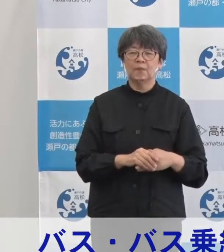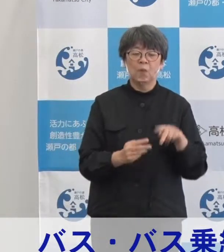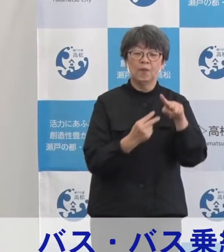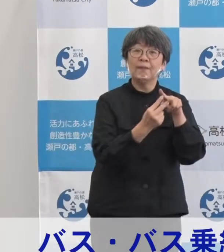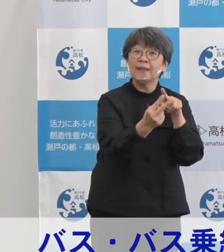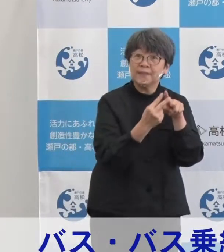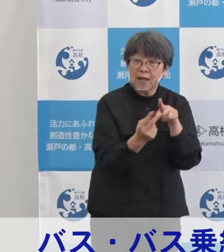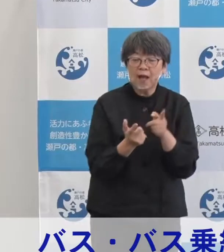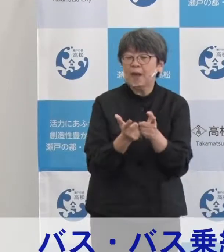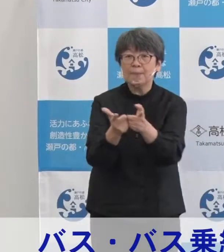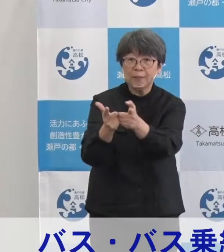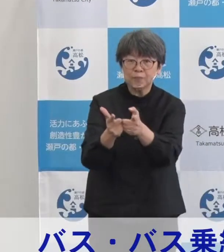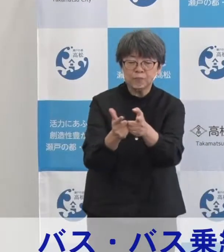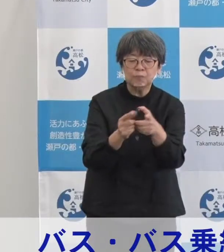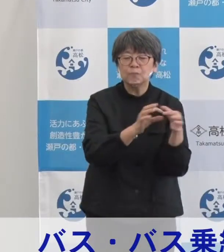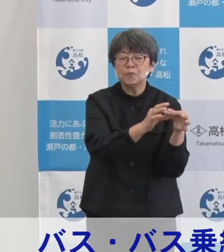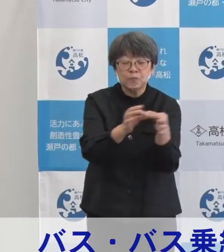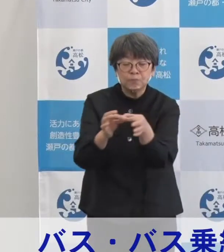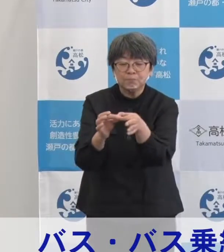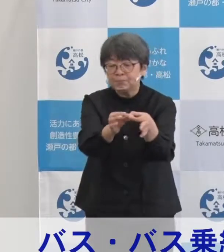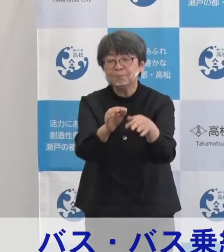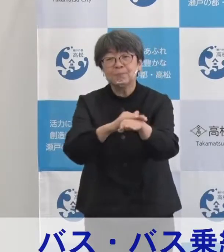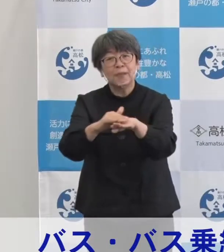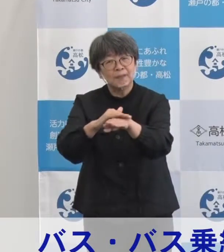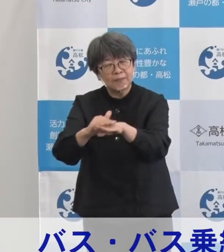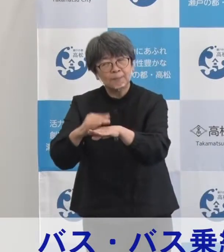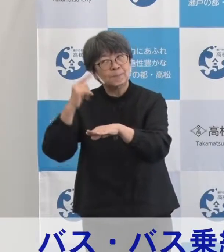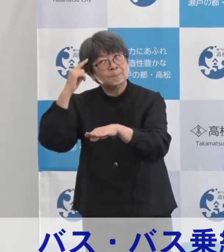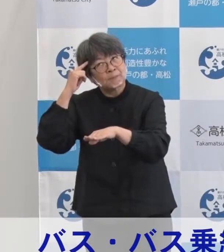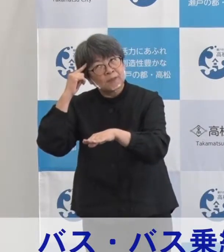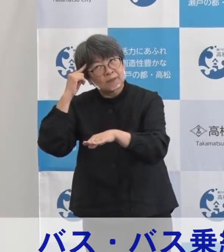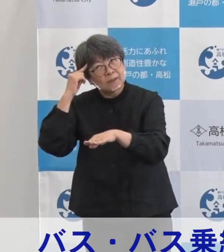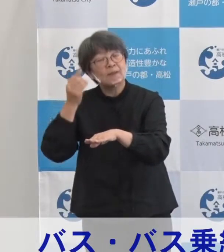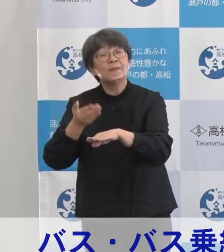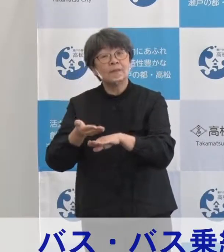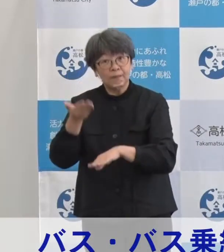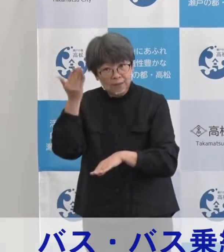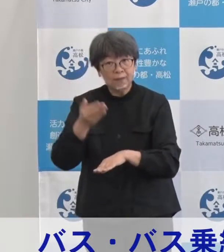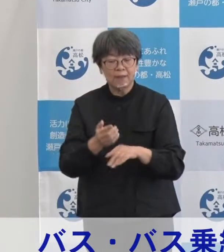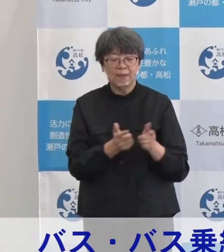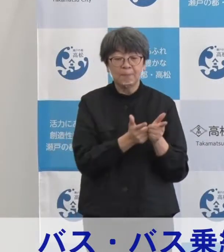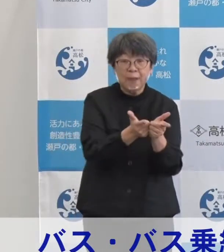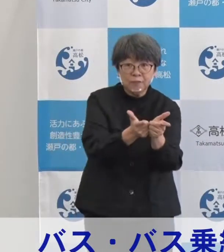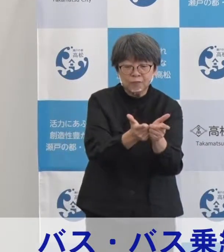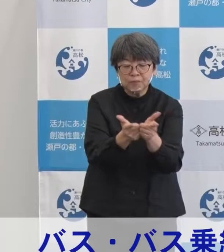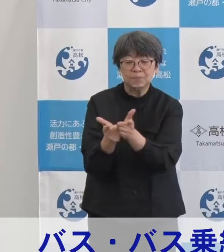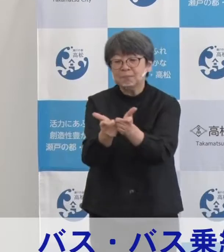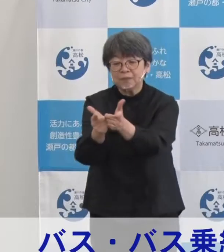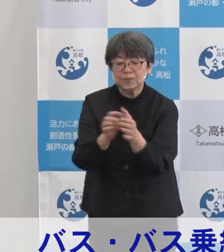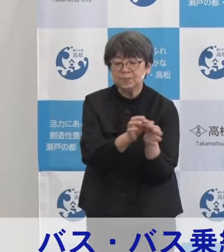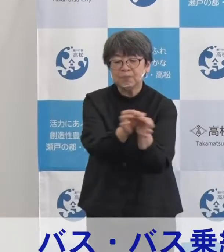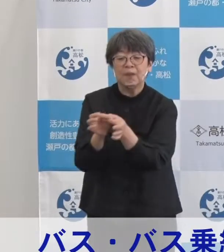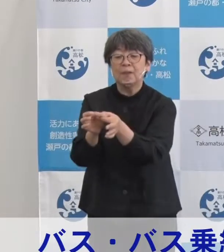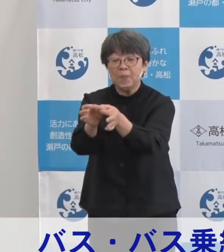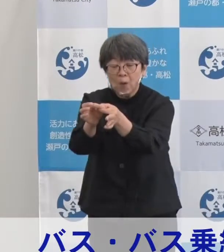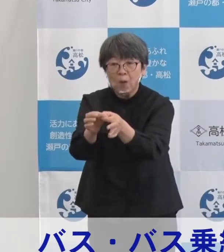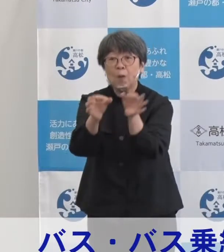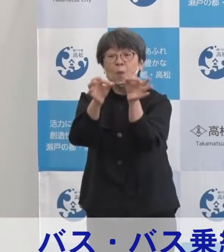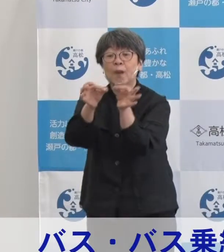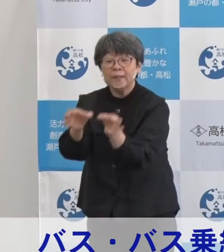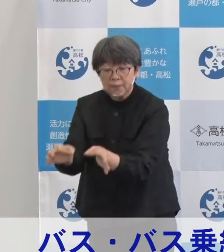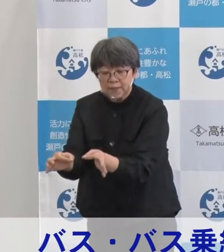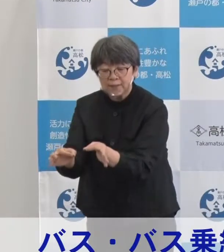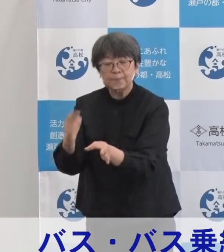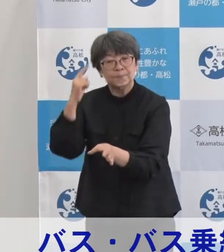交通ネットワークを再構築するために新たなバスとバスの乗り継ぎ割引制度を構築しようという